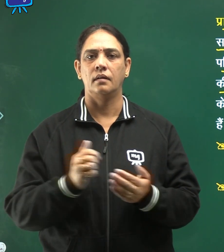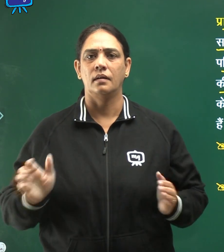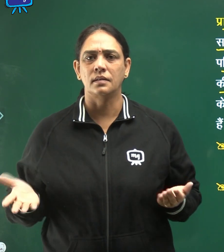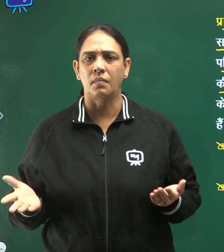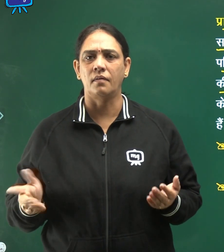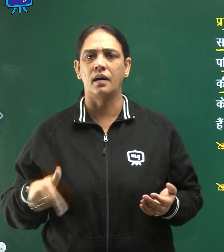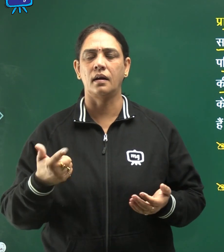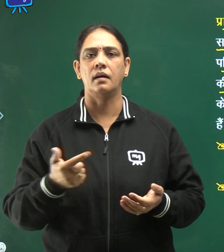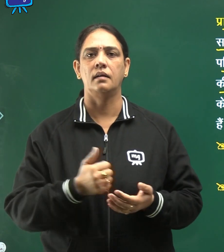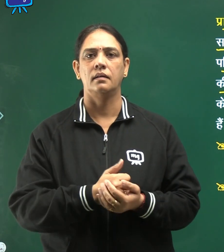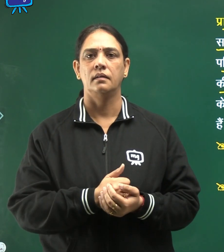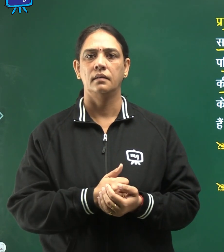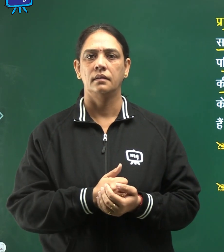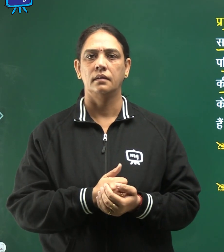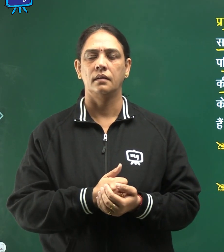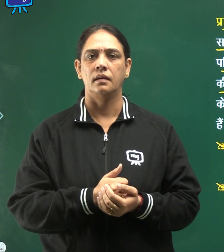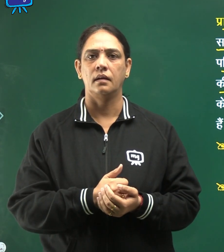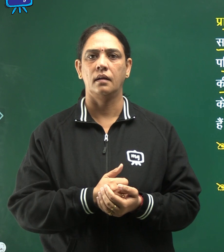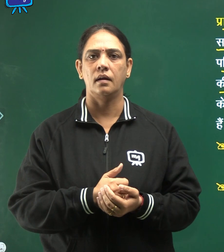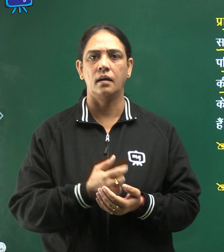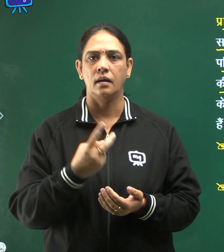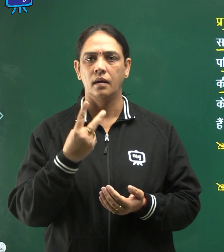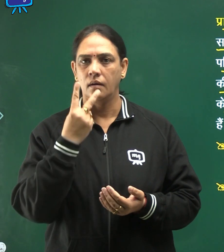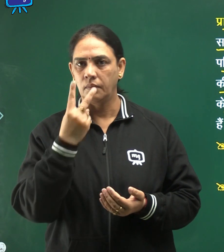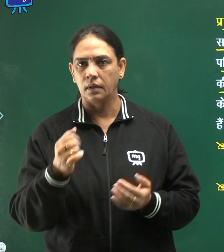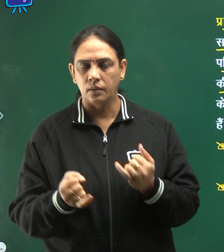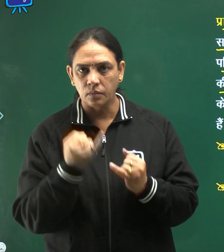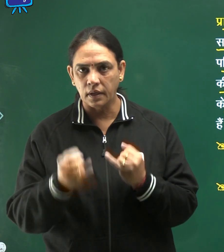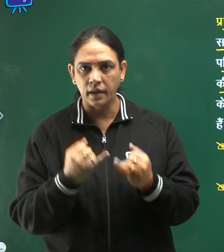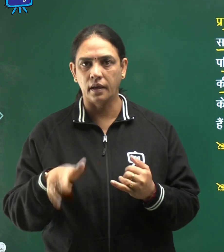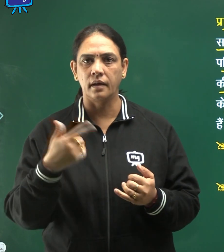संभावना का पता करने के